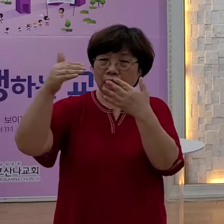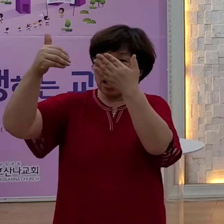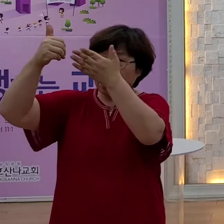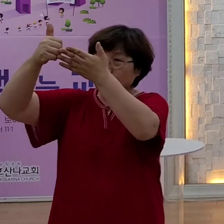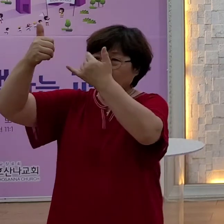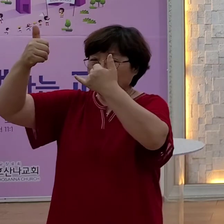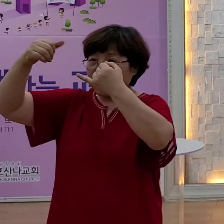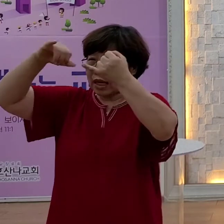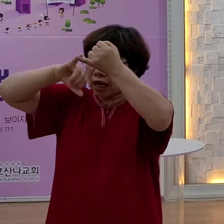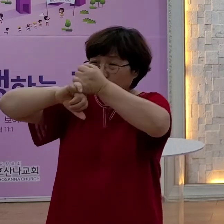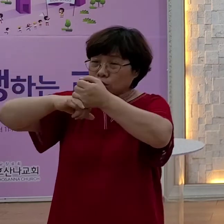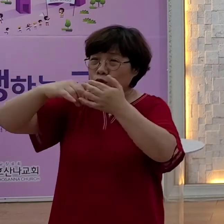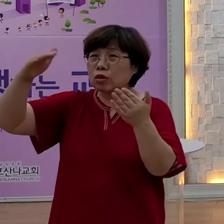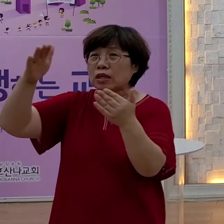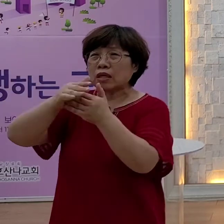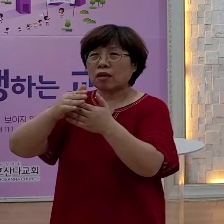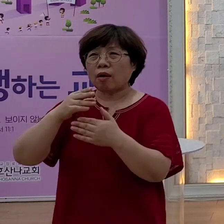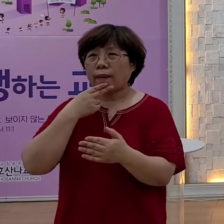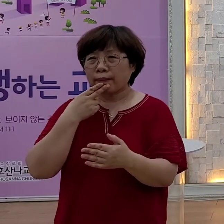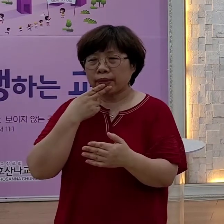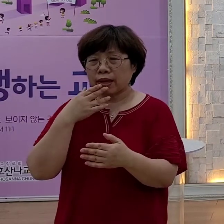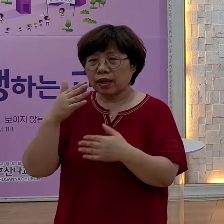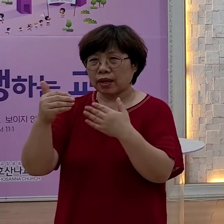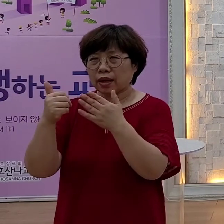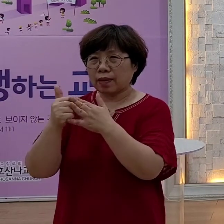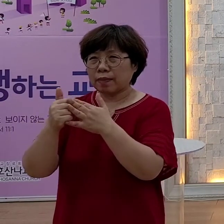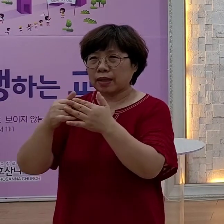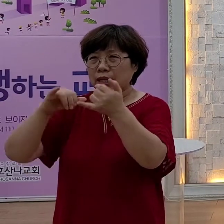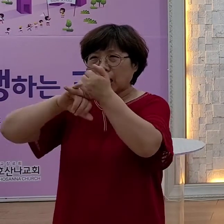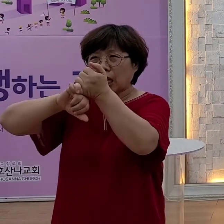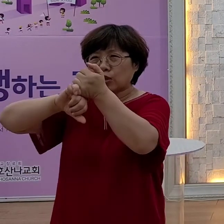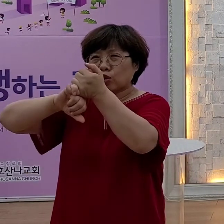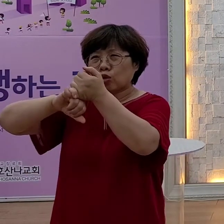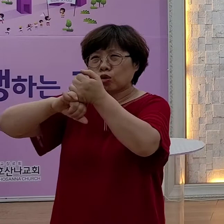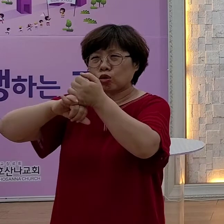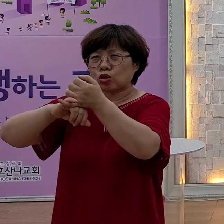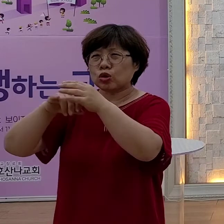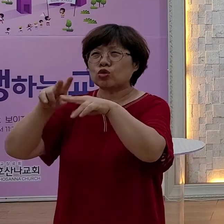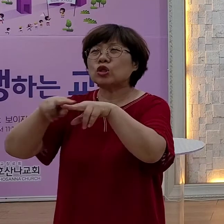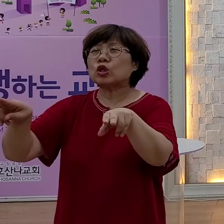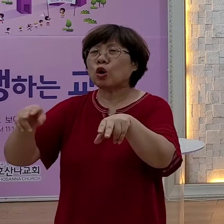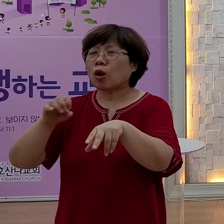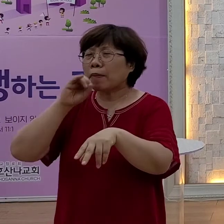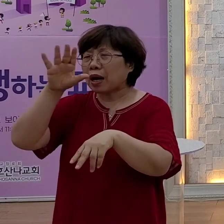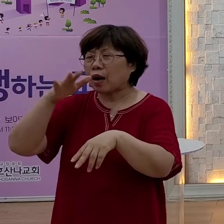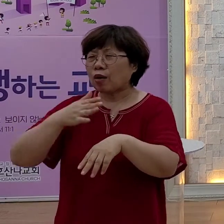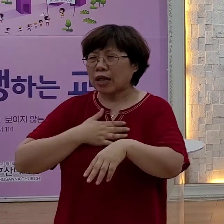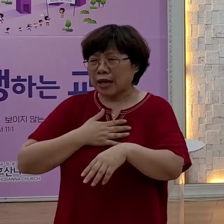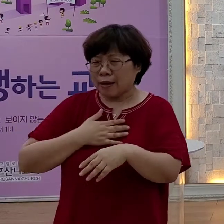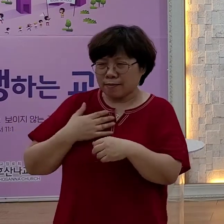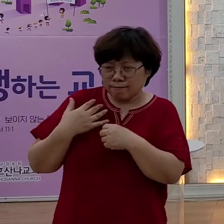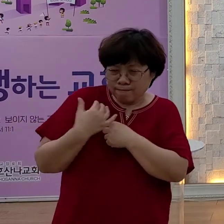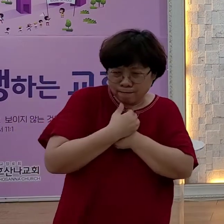품에 하나님 잘못했습니다 하고 그냥 그 품에 두고 키웠다면